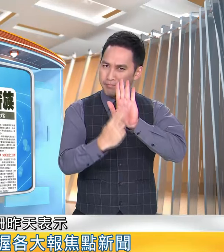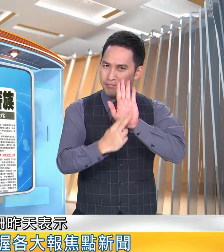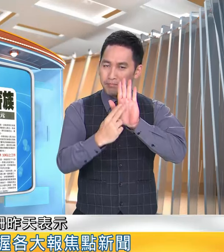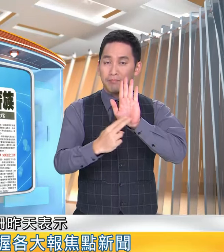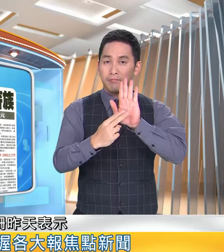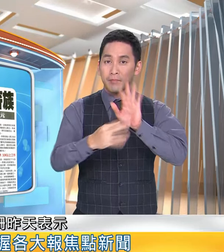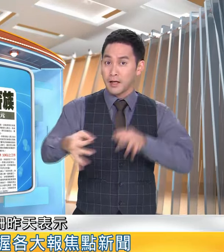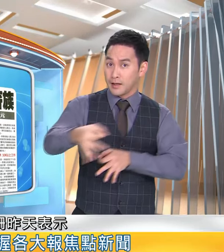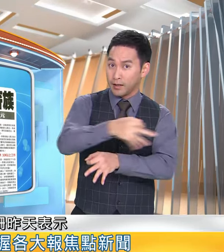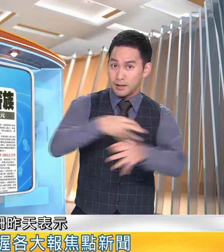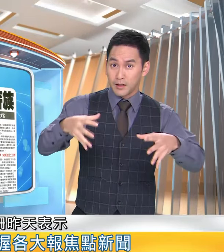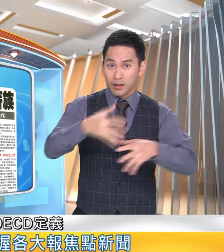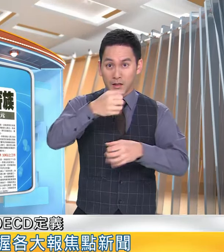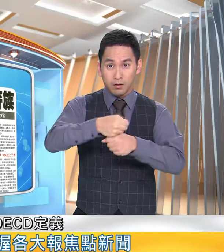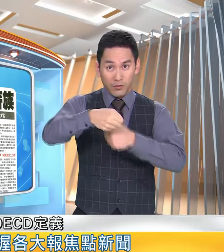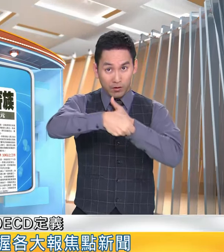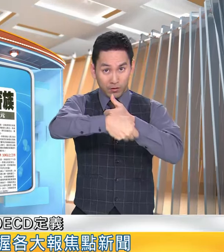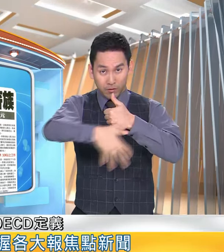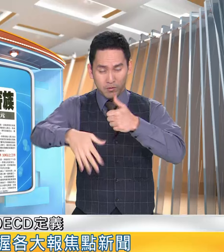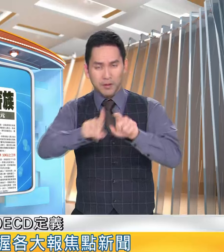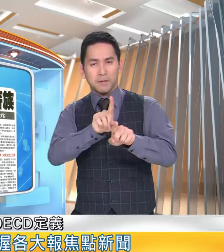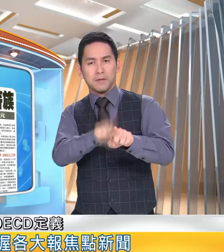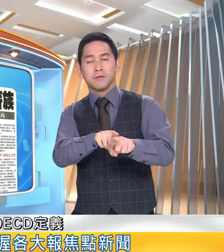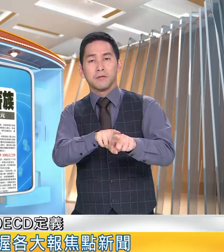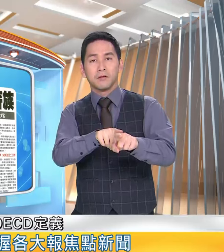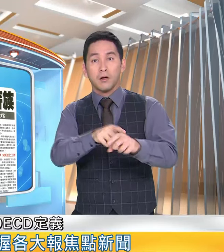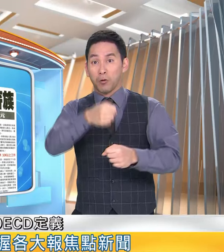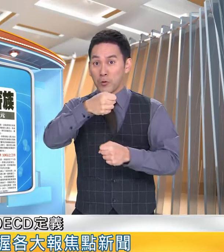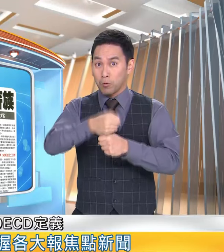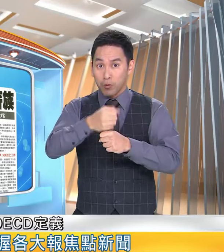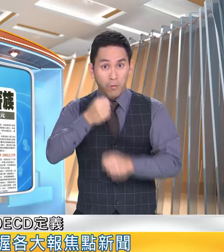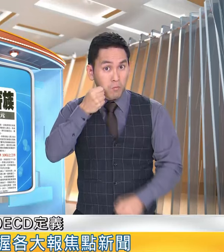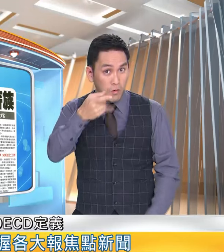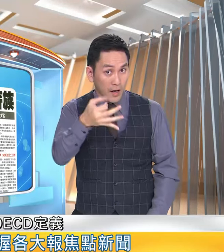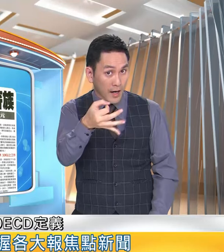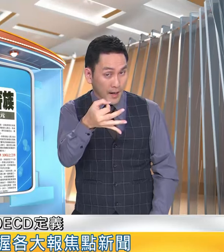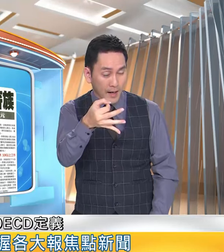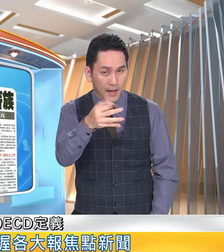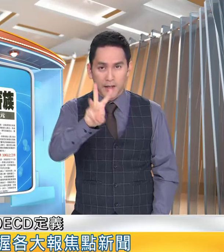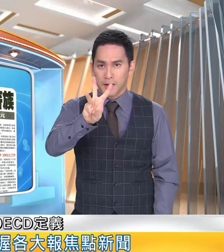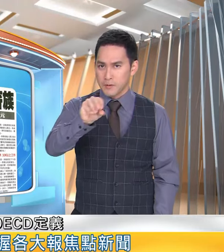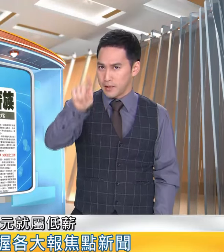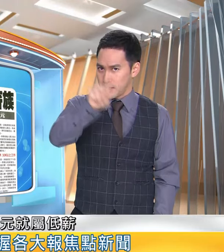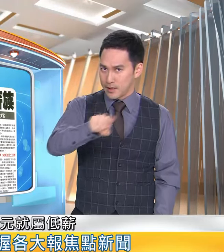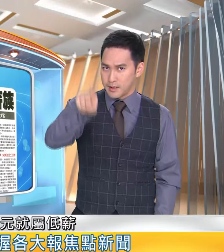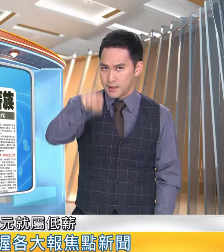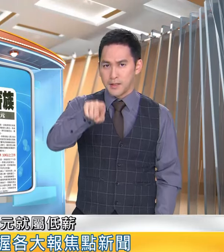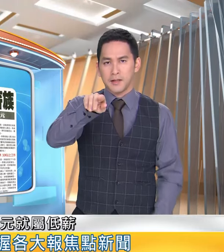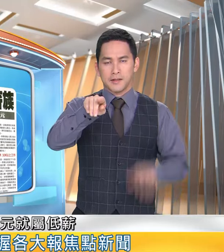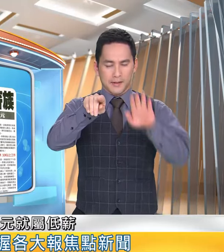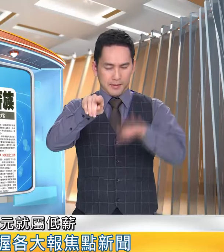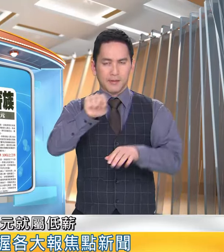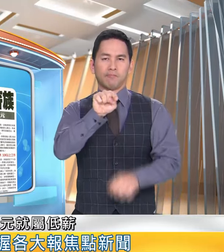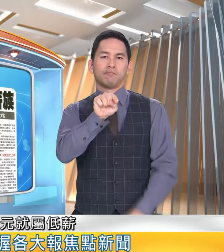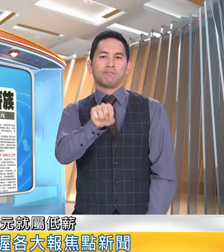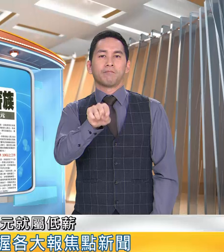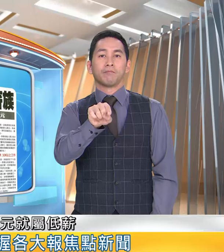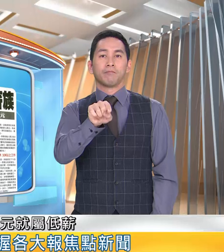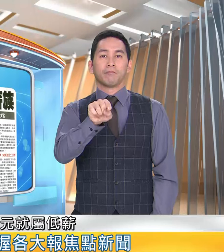表示，依照经合组织 OECD 定义，月薪低于3.1万元